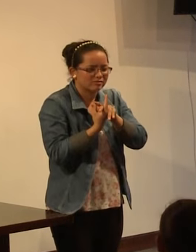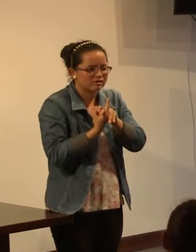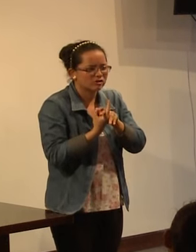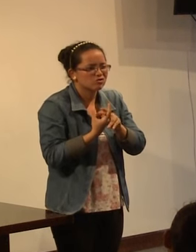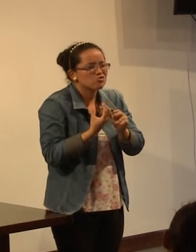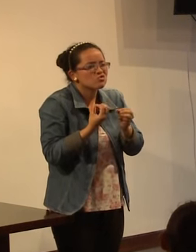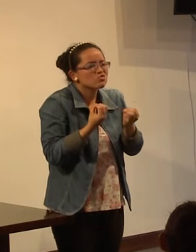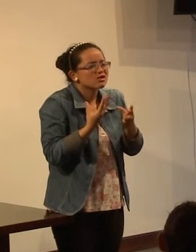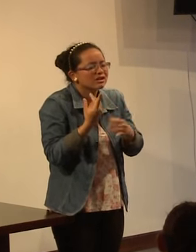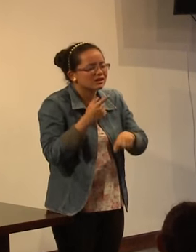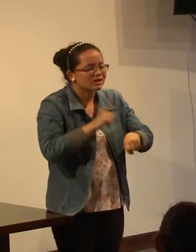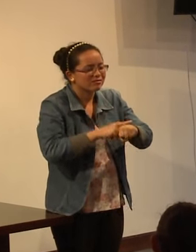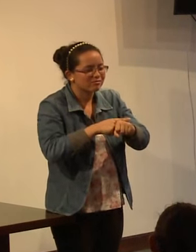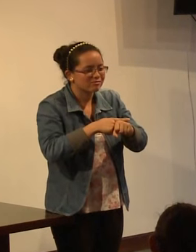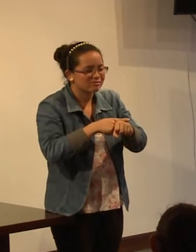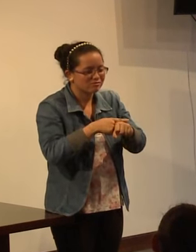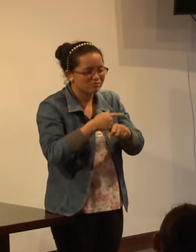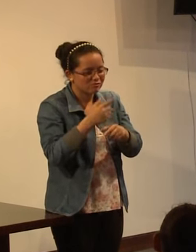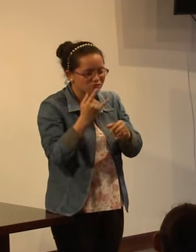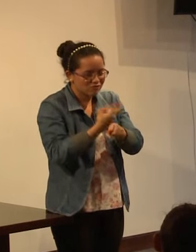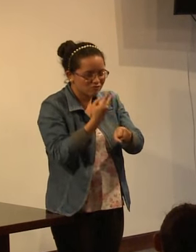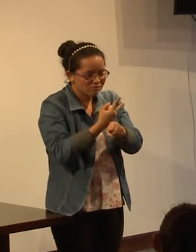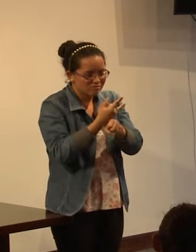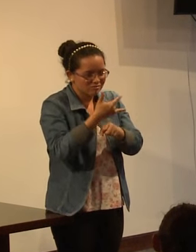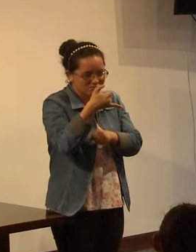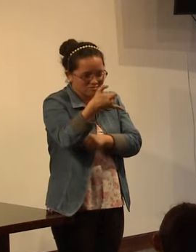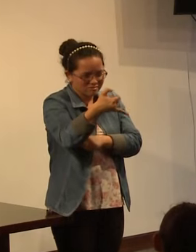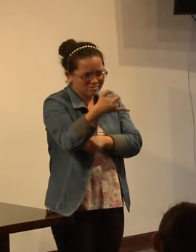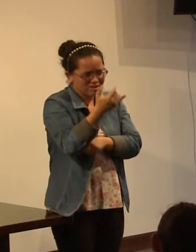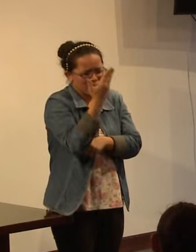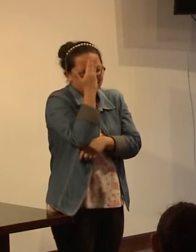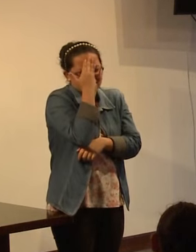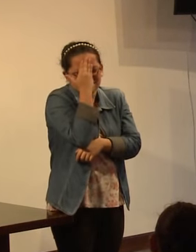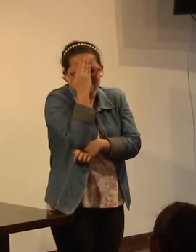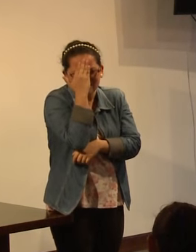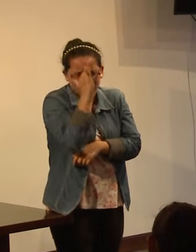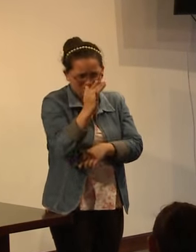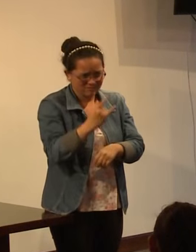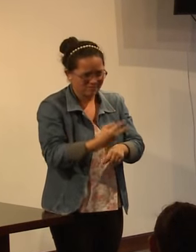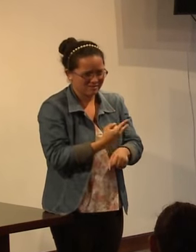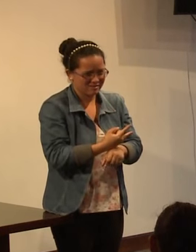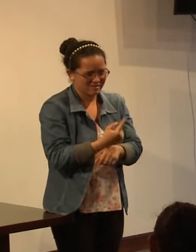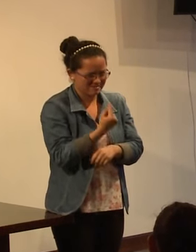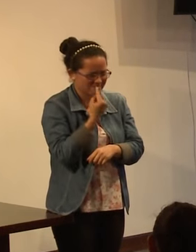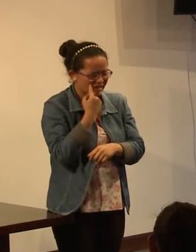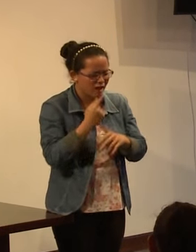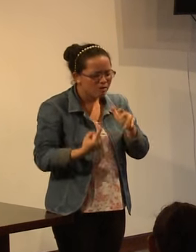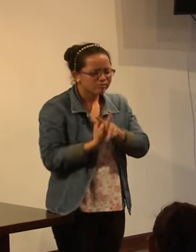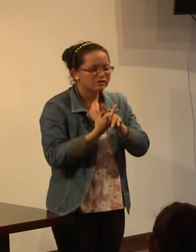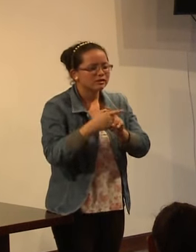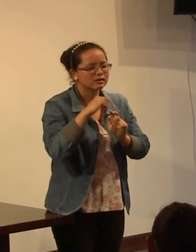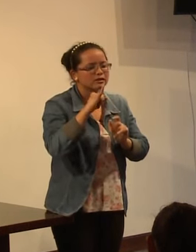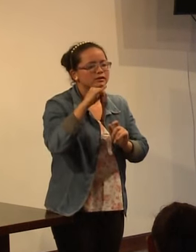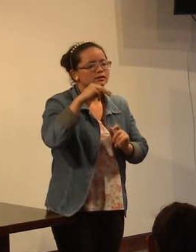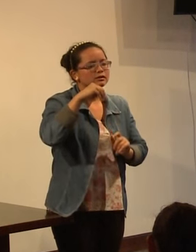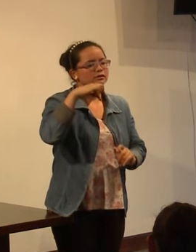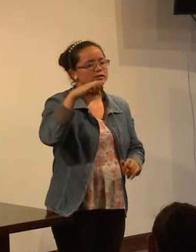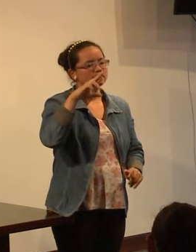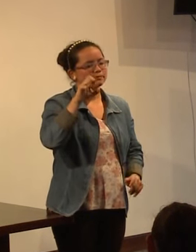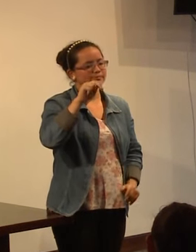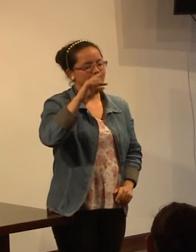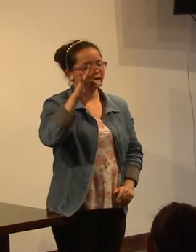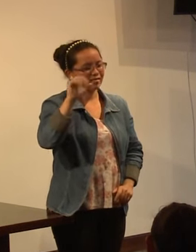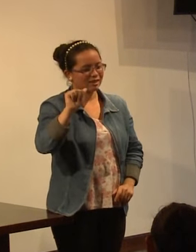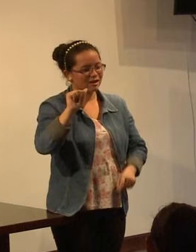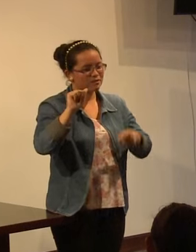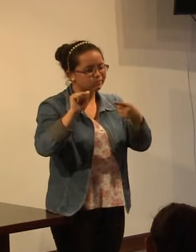herramienta tecnológica para escribir? Hace rato, ¿no? Fíjense que luego aparece la imprenta con Gutenberg y entonces ahí también hay un hito grande